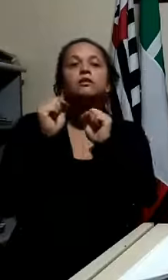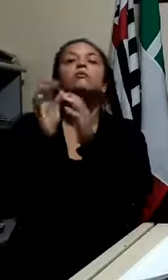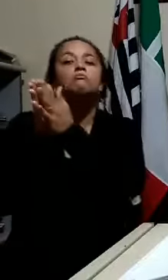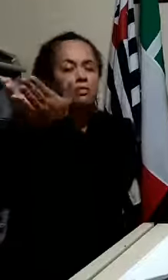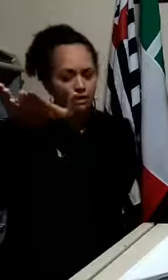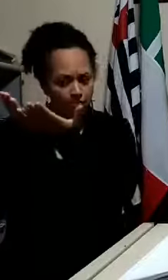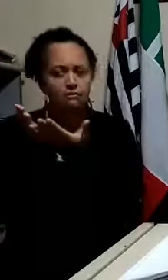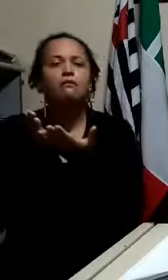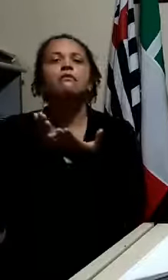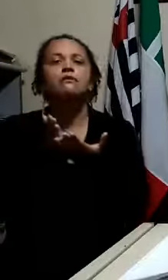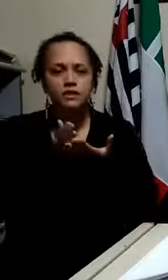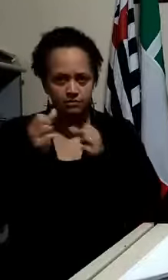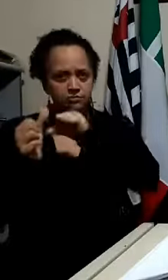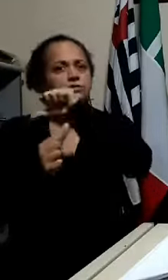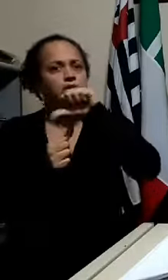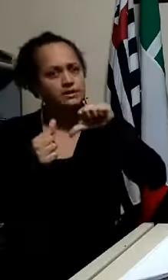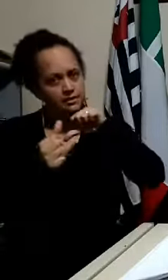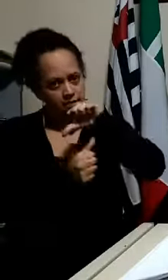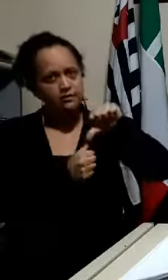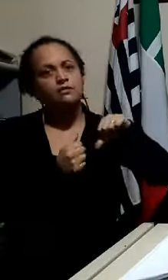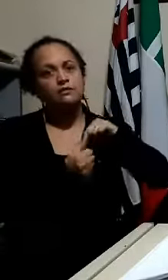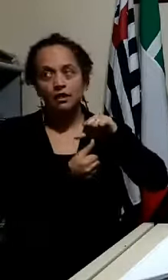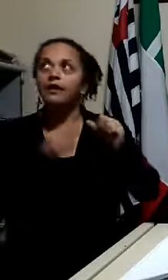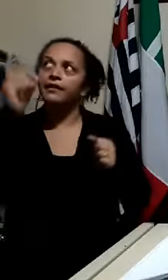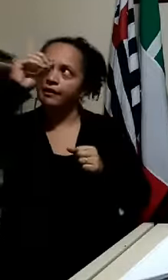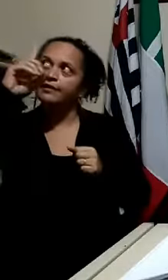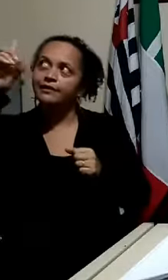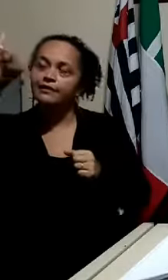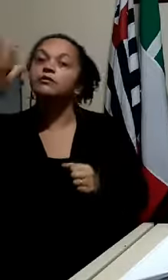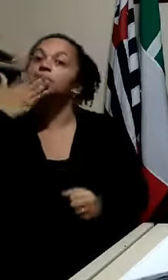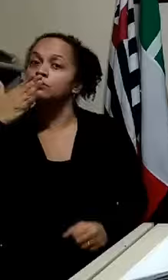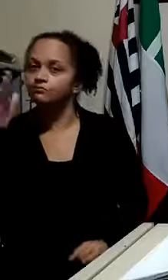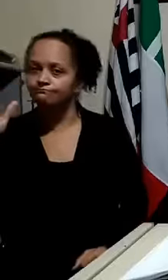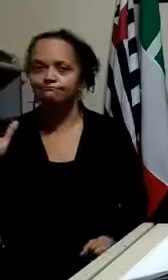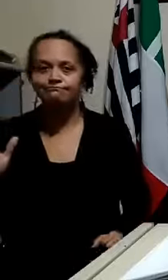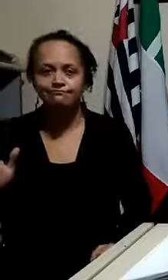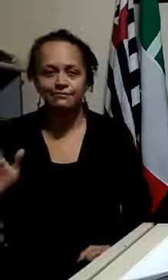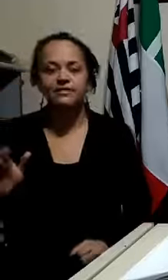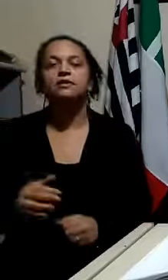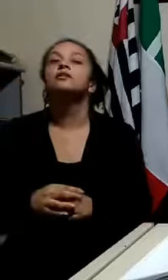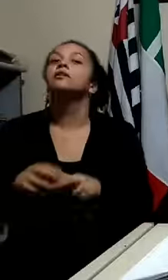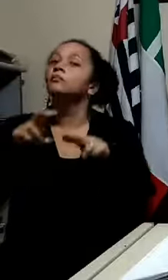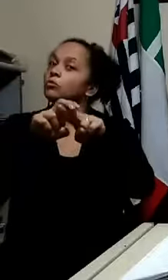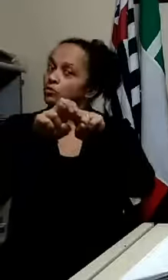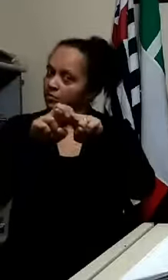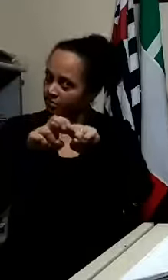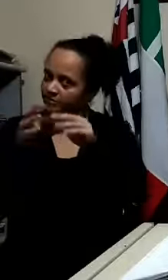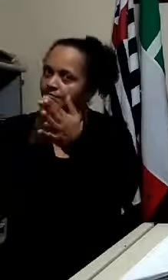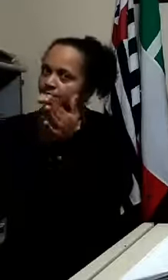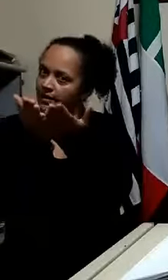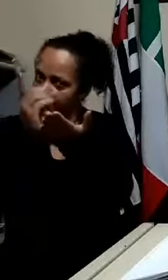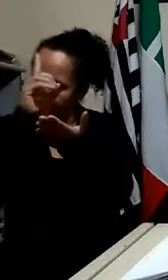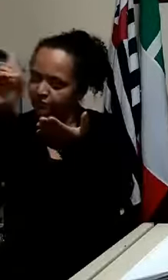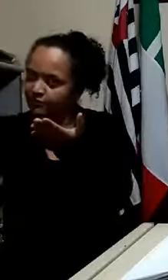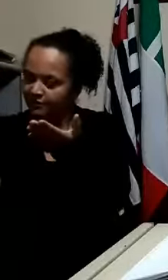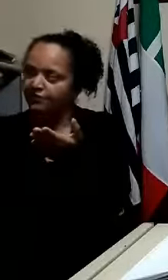vazia. Deus vela sobre ela para cumprir, né? E foi por meio dela que Deus criou todas as